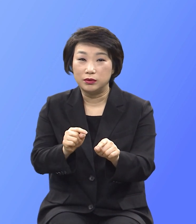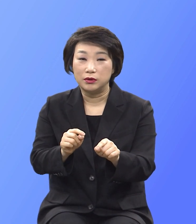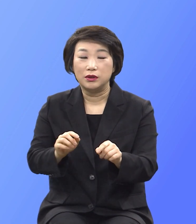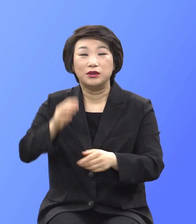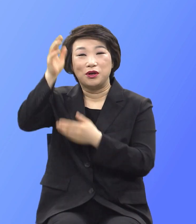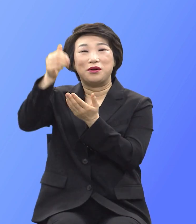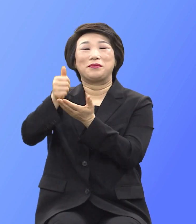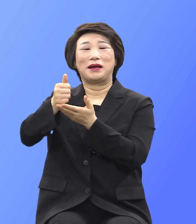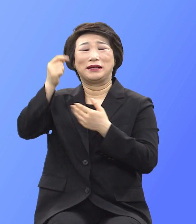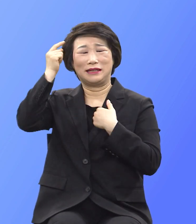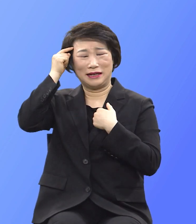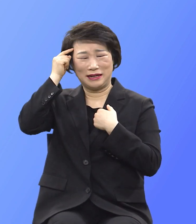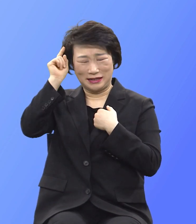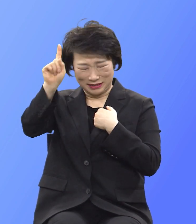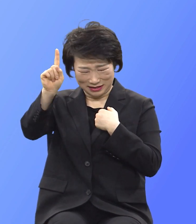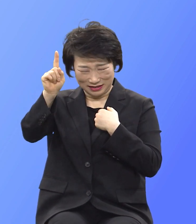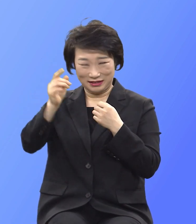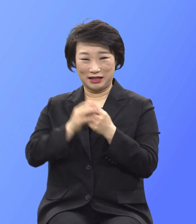성령의